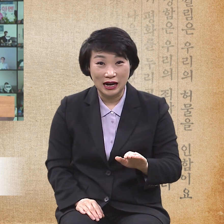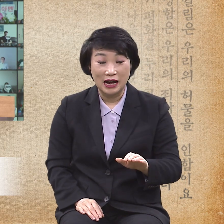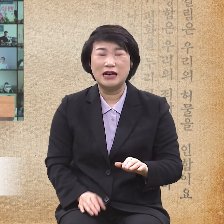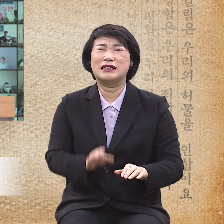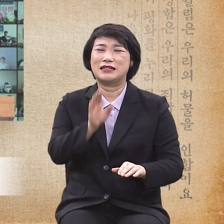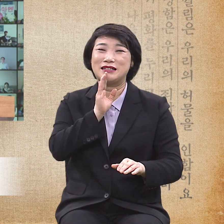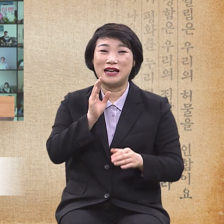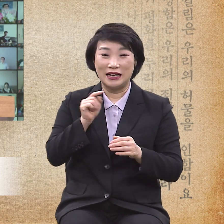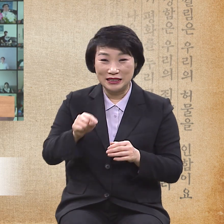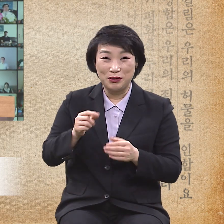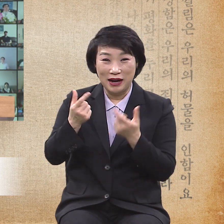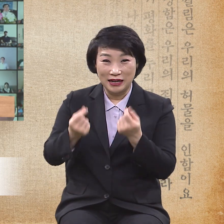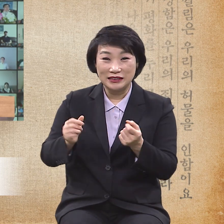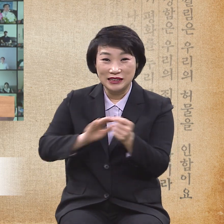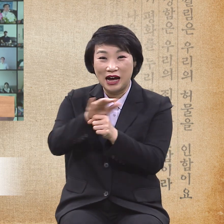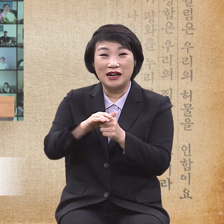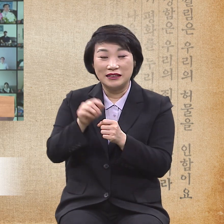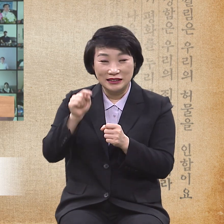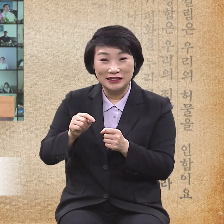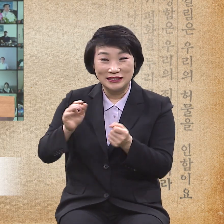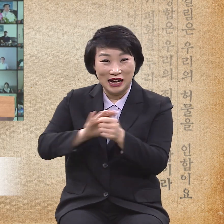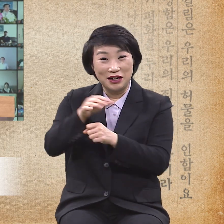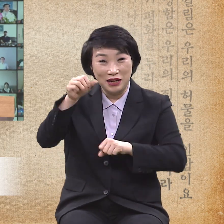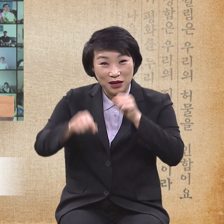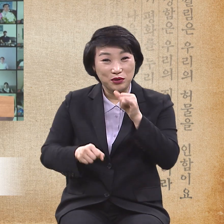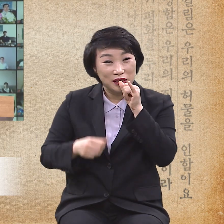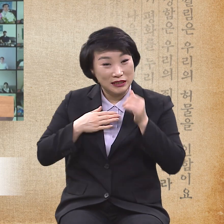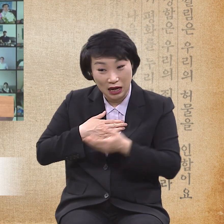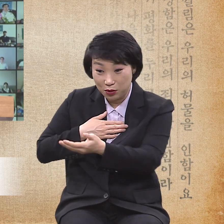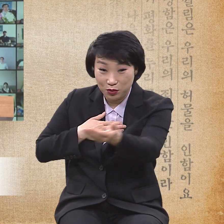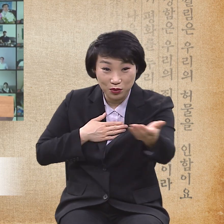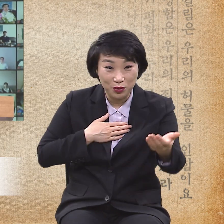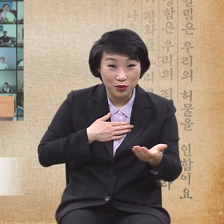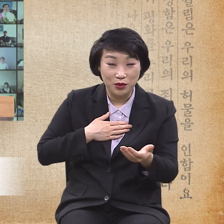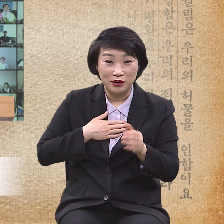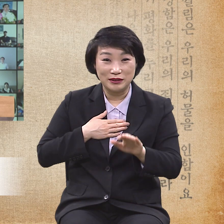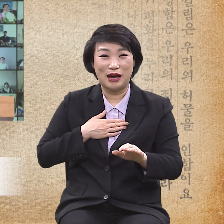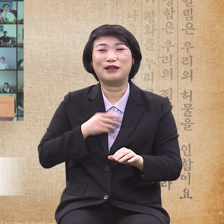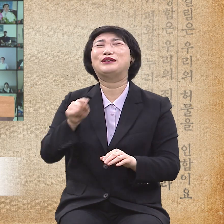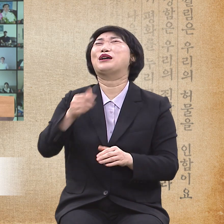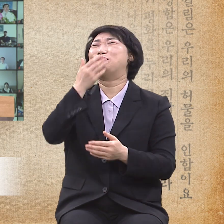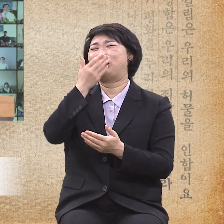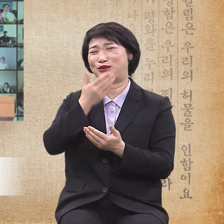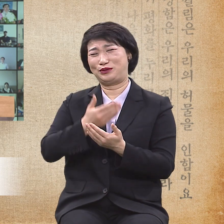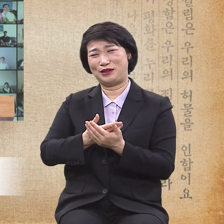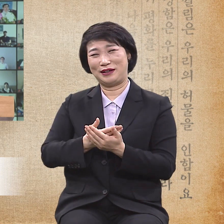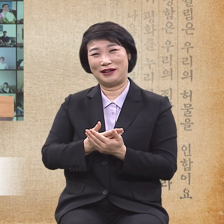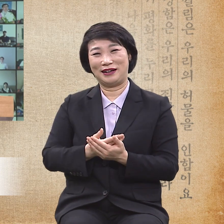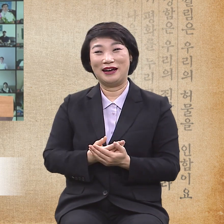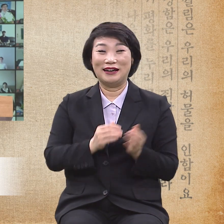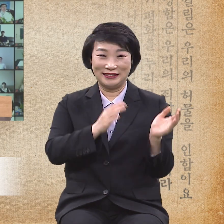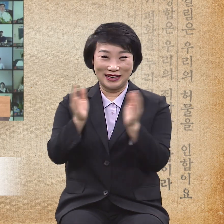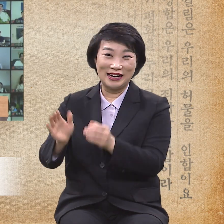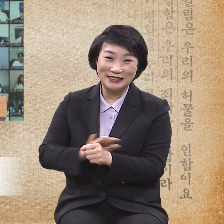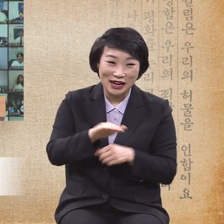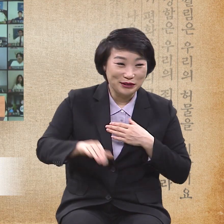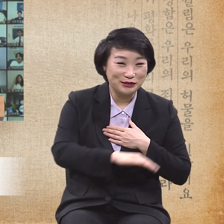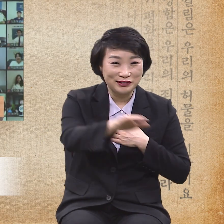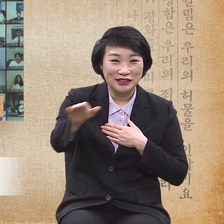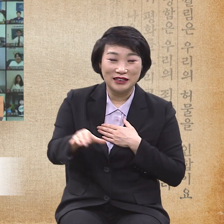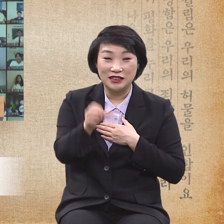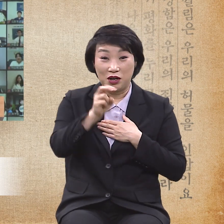여러분에게 진짜 이런 사랑의 조화를 사랑으로 움직이고 있느냐. 사랑 안에서 얼마나 중요한가. 사랑하는